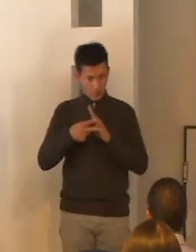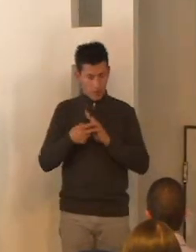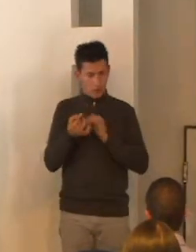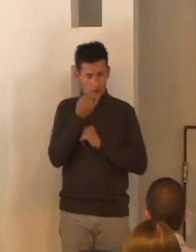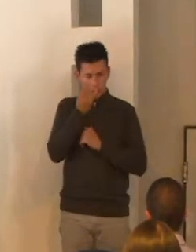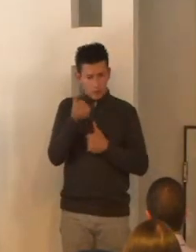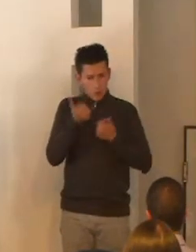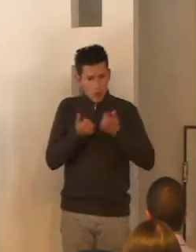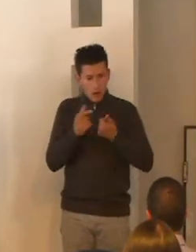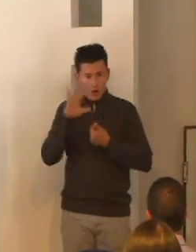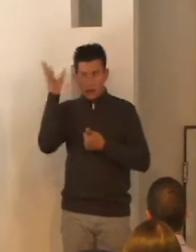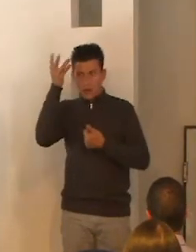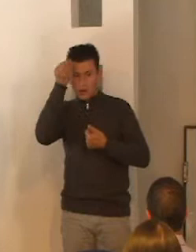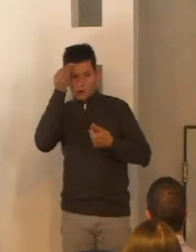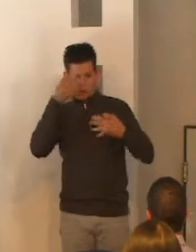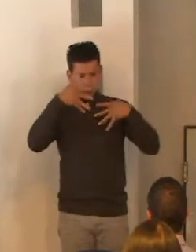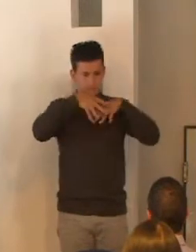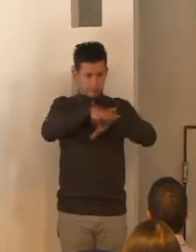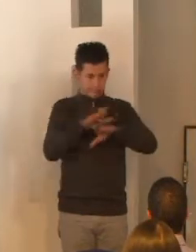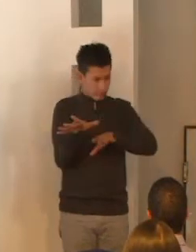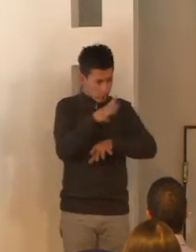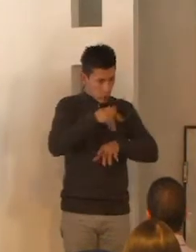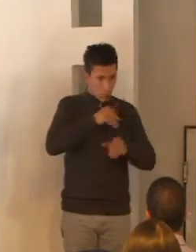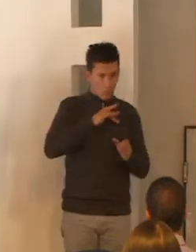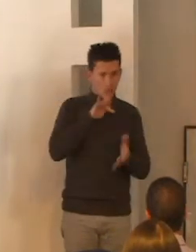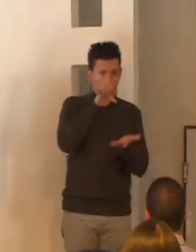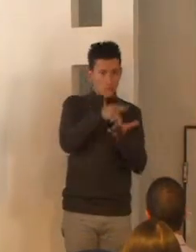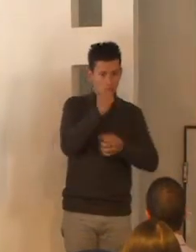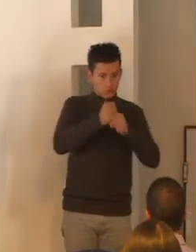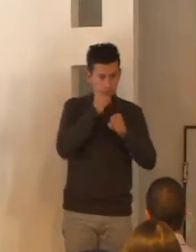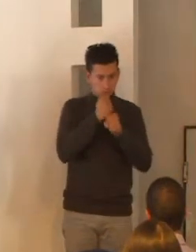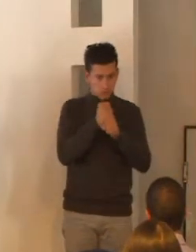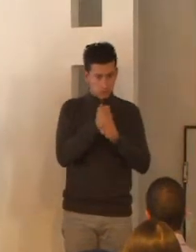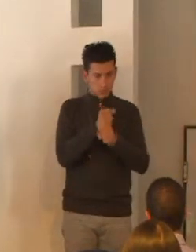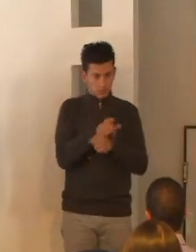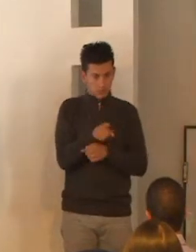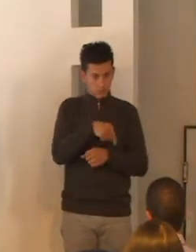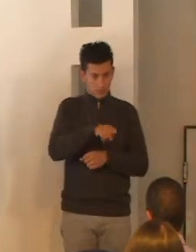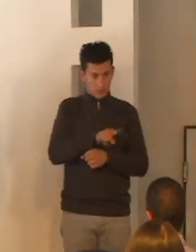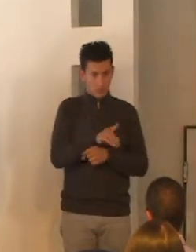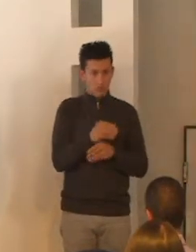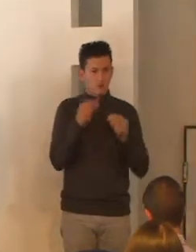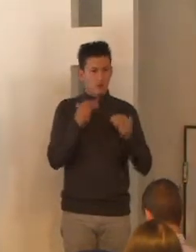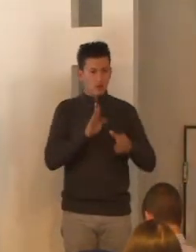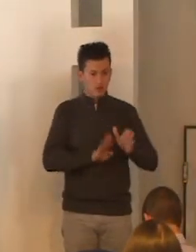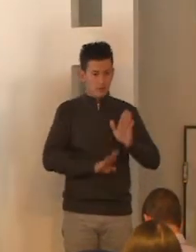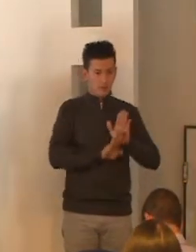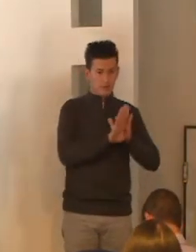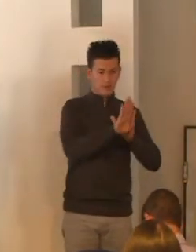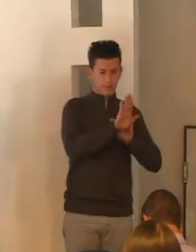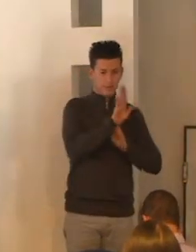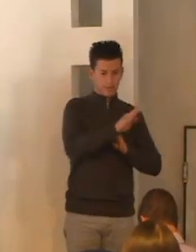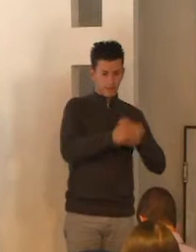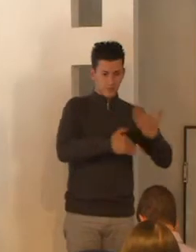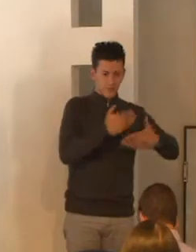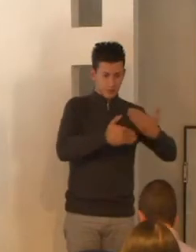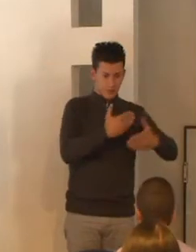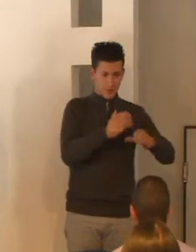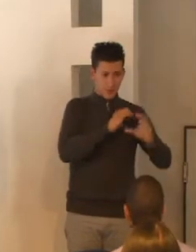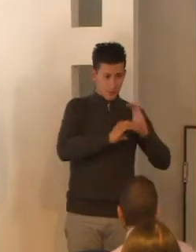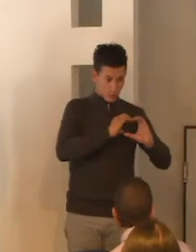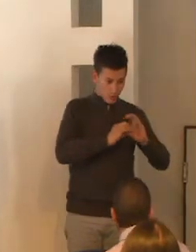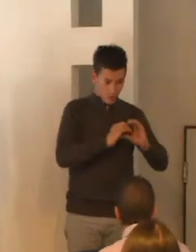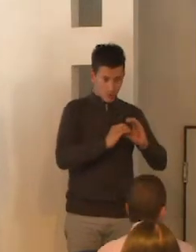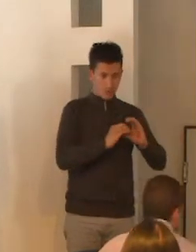trabajo interdisciplinario. Es la necesidad de entender que para fortalecer procesos de comunicación a través